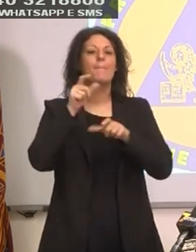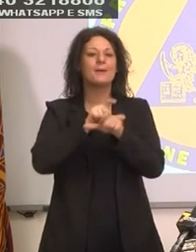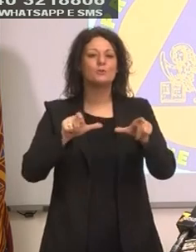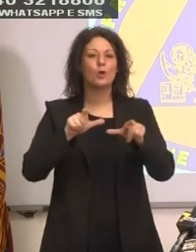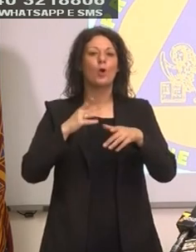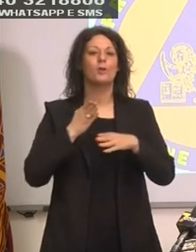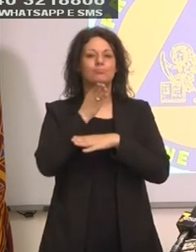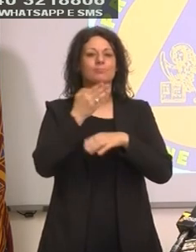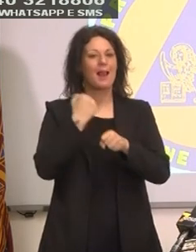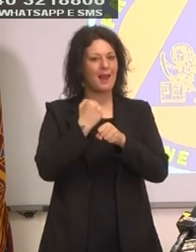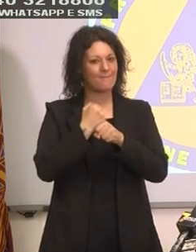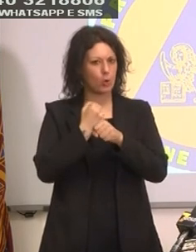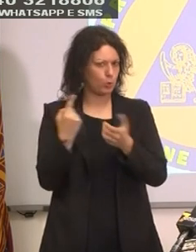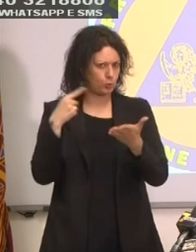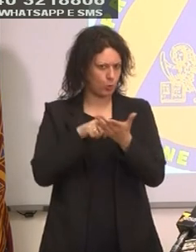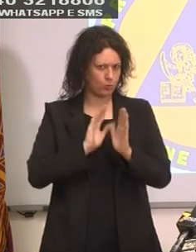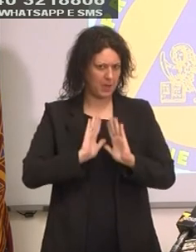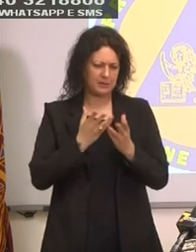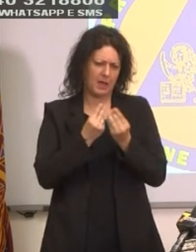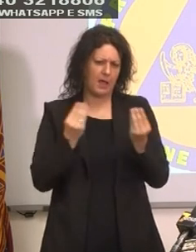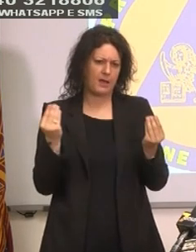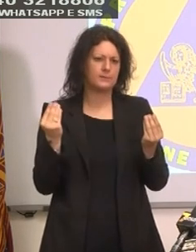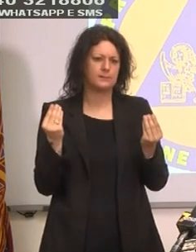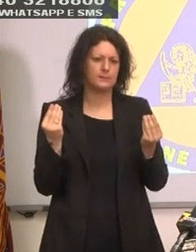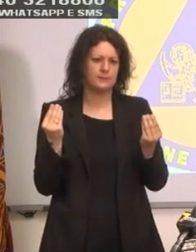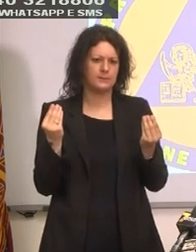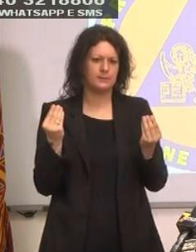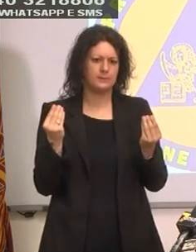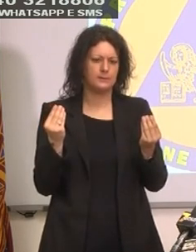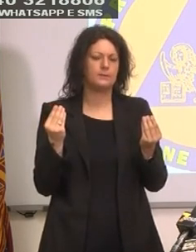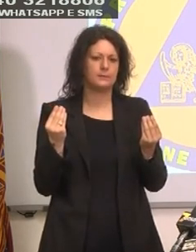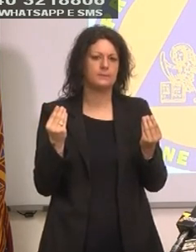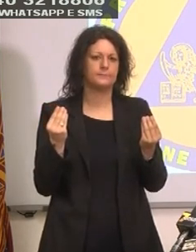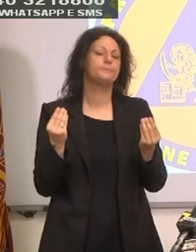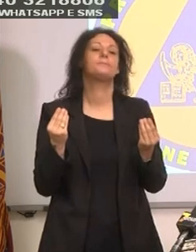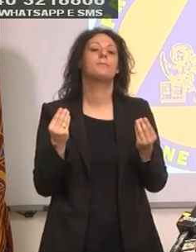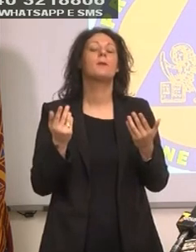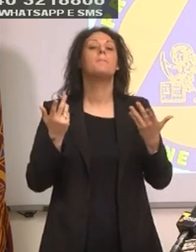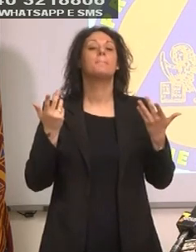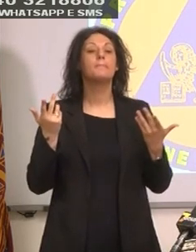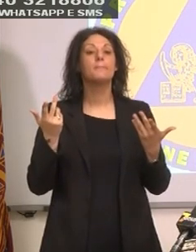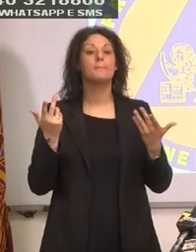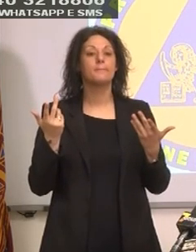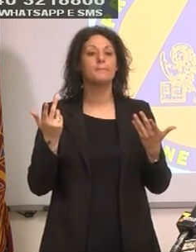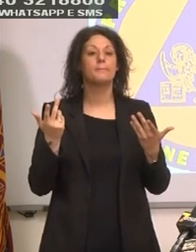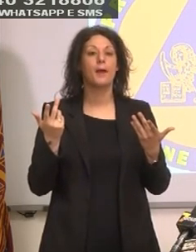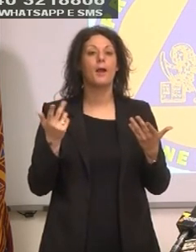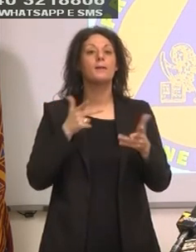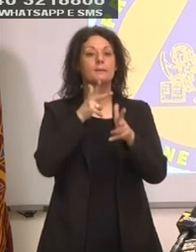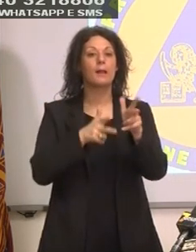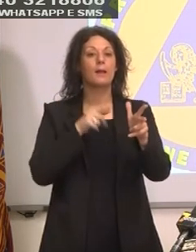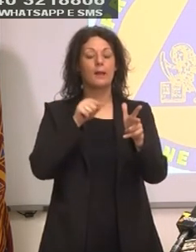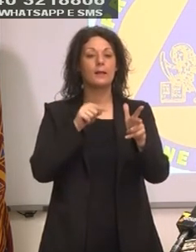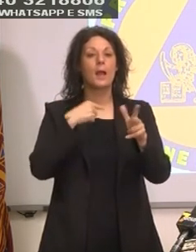sono tornati sul posto di lavoro, quindi non ci sono solo lavoratori in smart working, però anche dal punto di vista